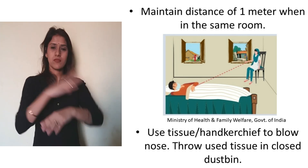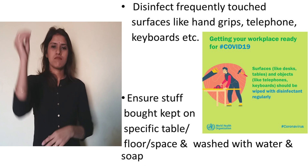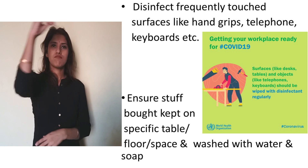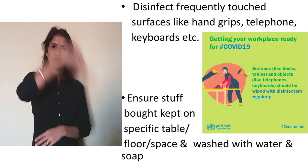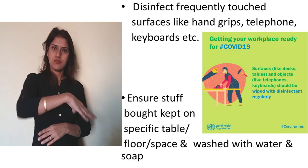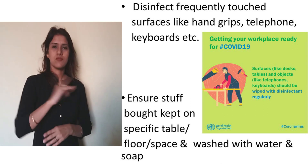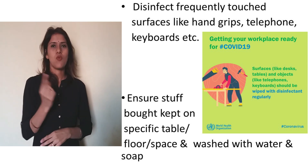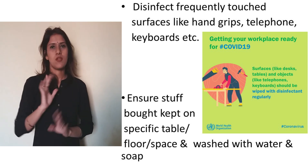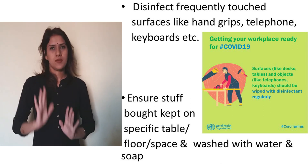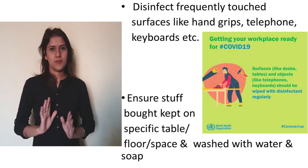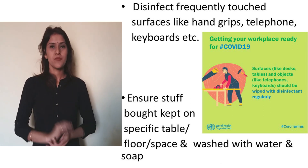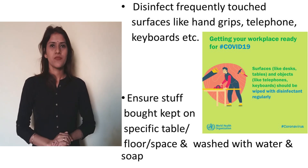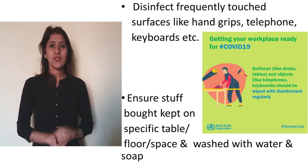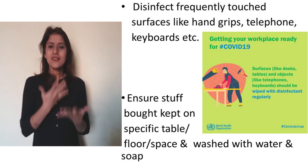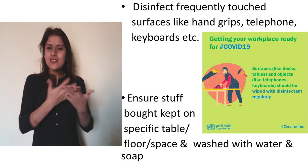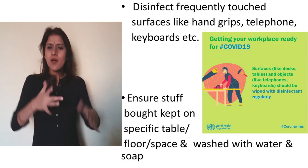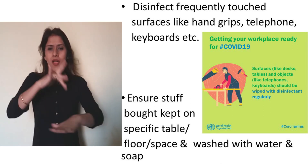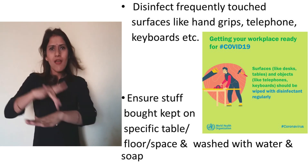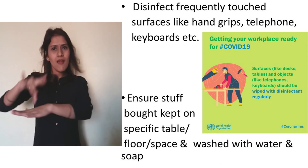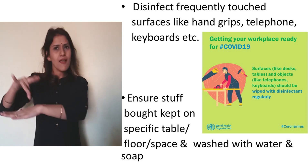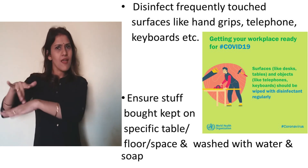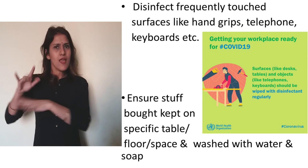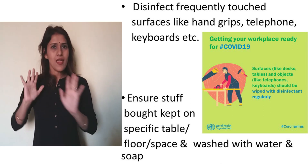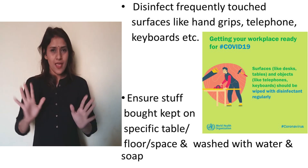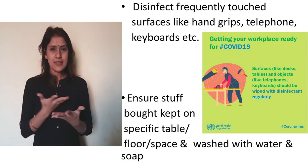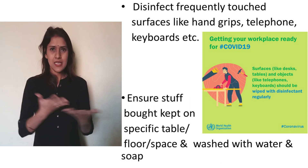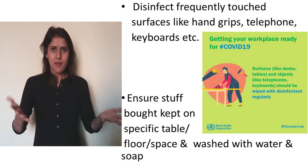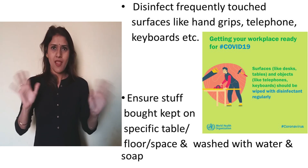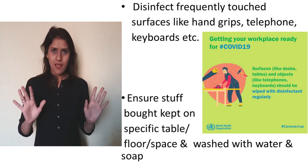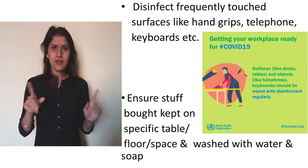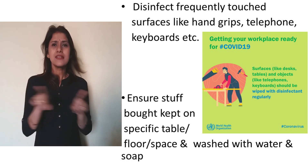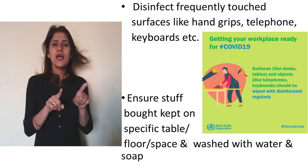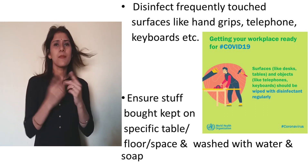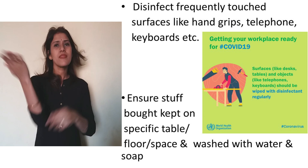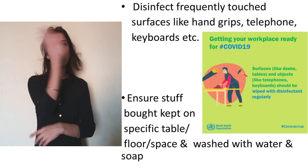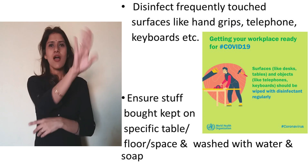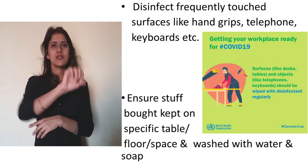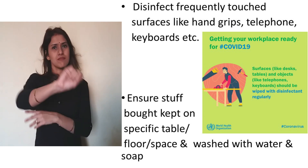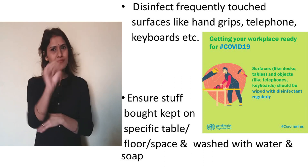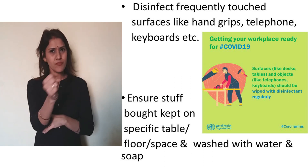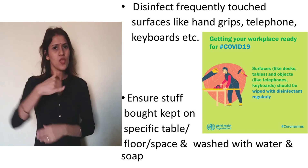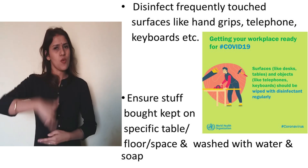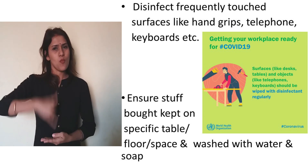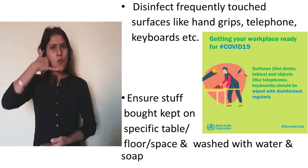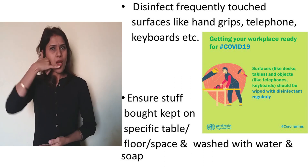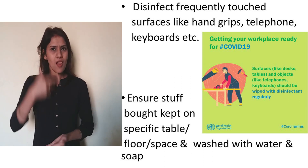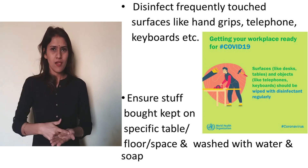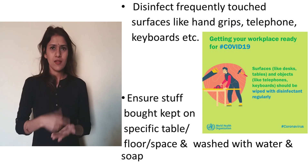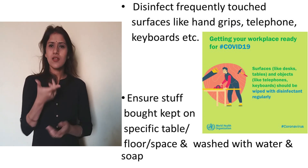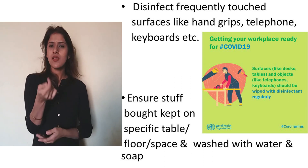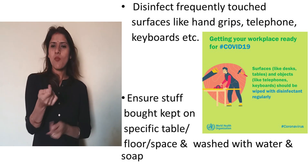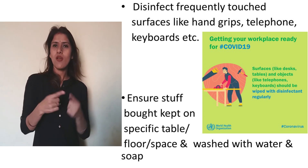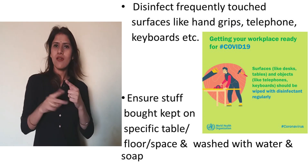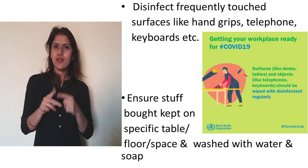डालें। अक्सर छुए जाने वाले सतह और वस्तुएं जैसे दरवाजे के हैंडल, टेलीफोन,